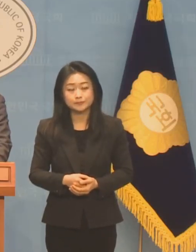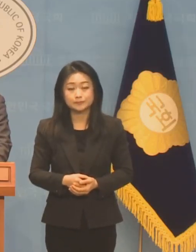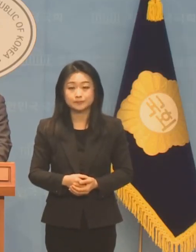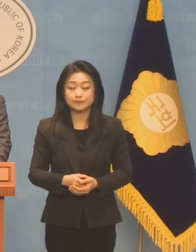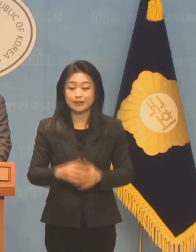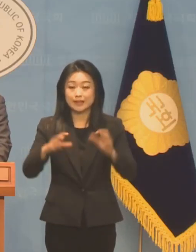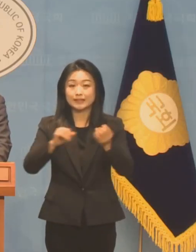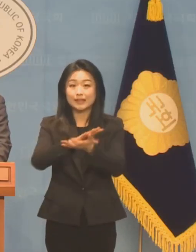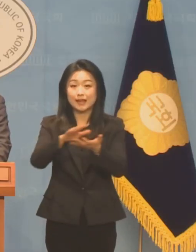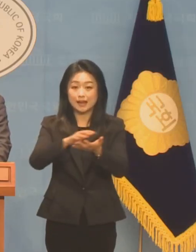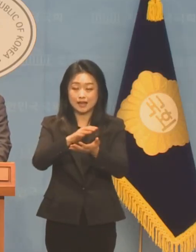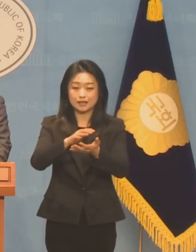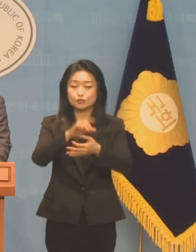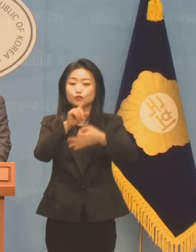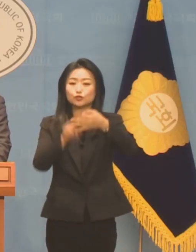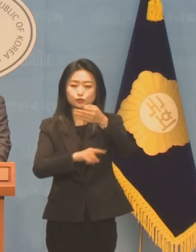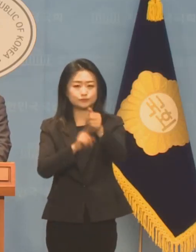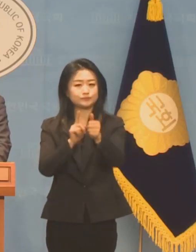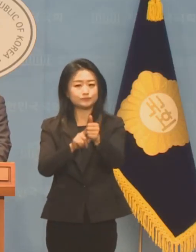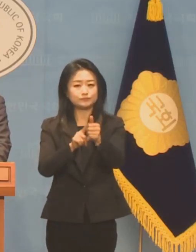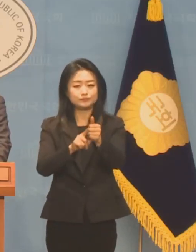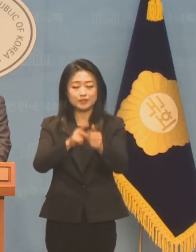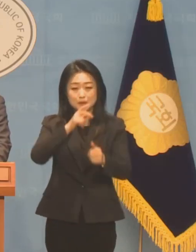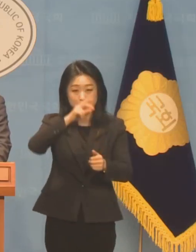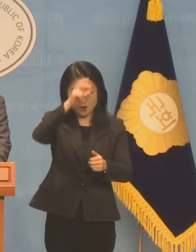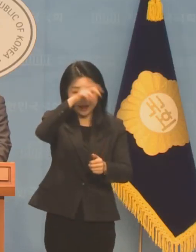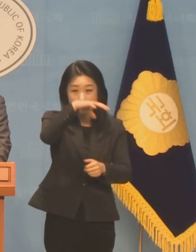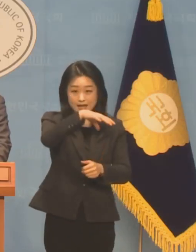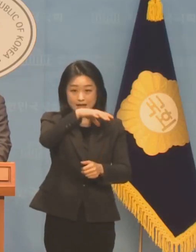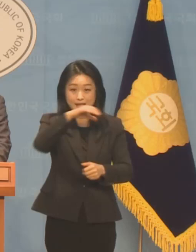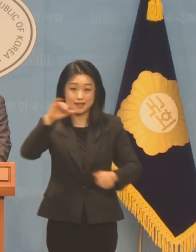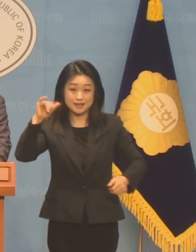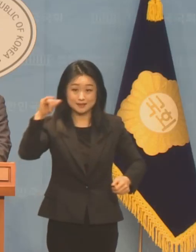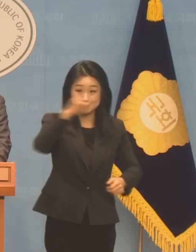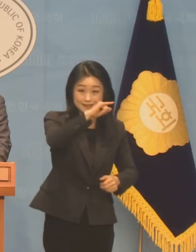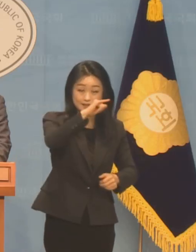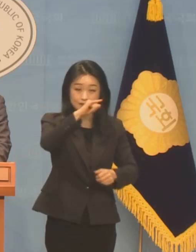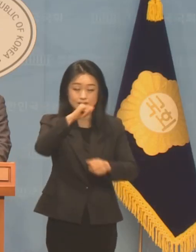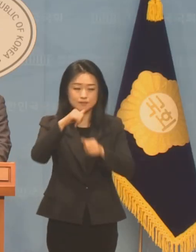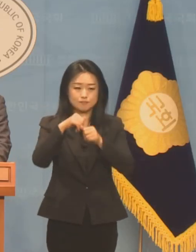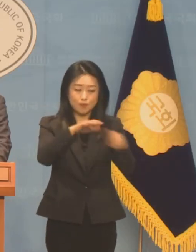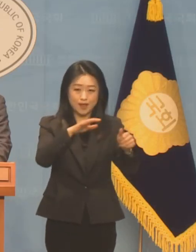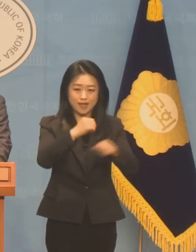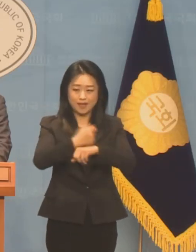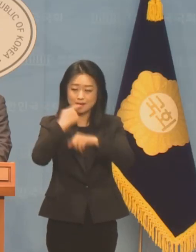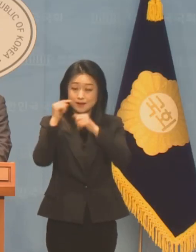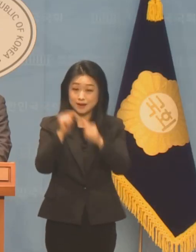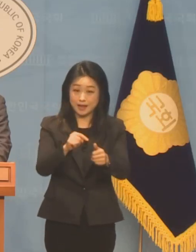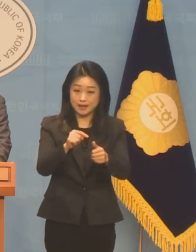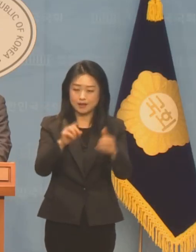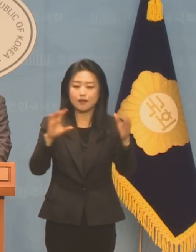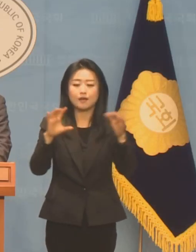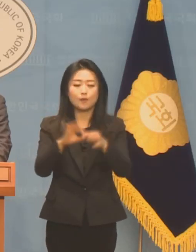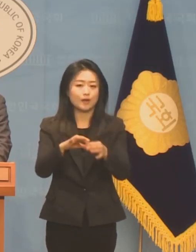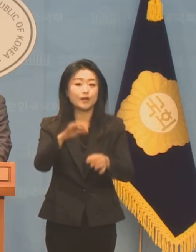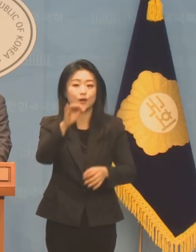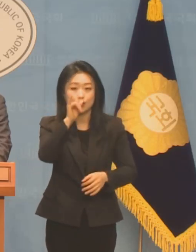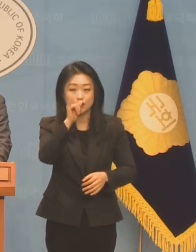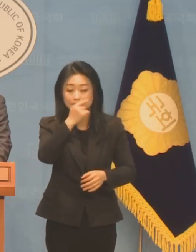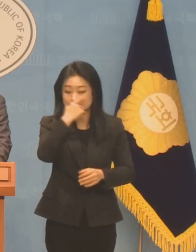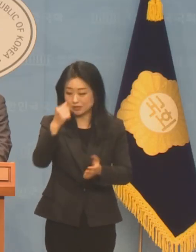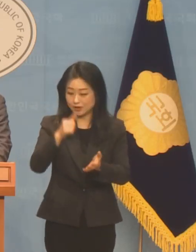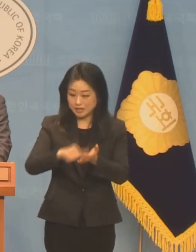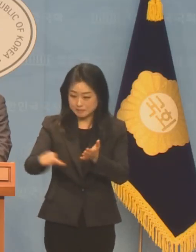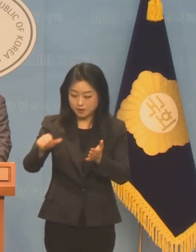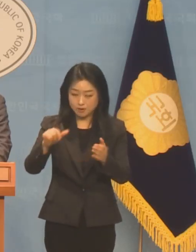이미 내란숙의 윤석열이 평양 무인기 사건과 직접 관련되었다는 증언까지 나온 마당에